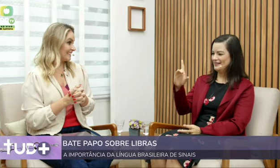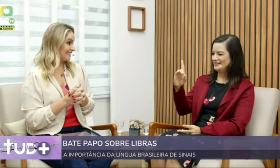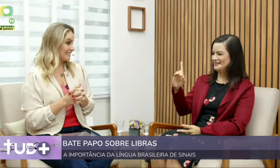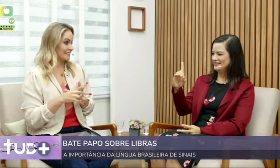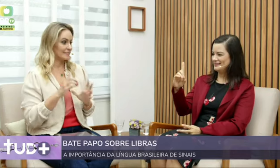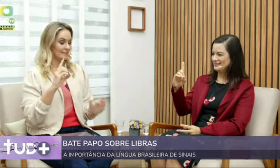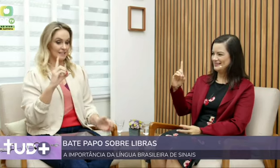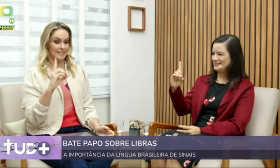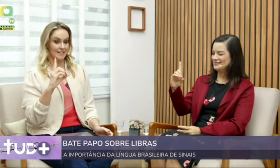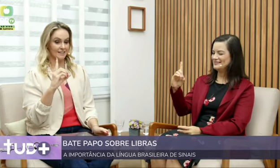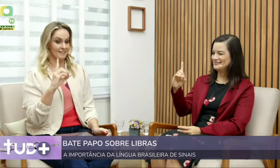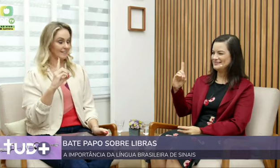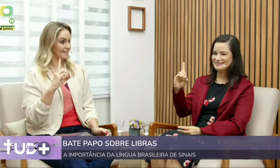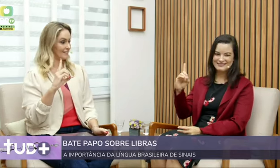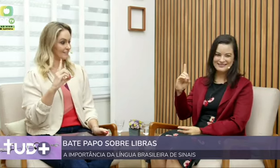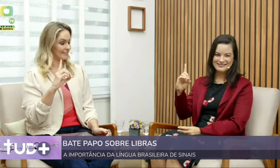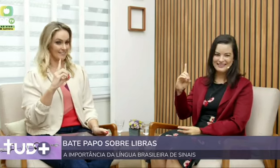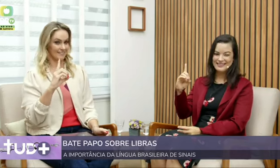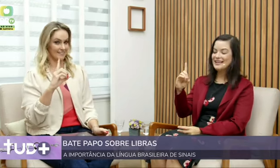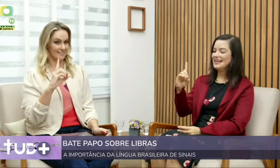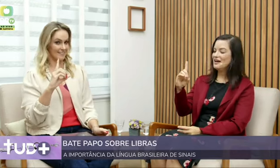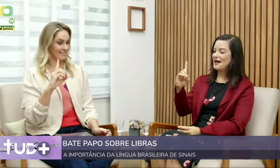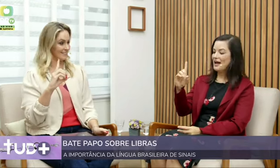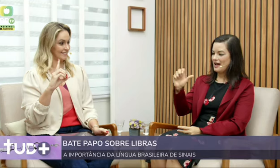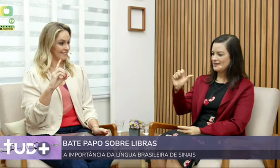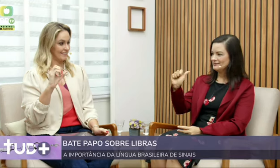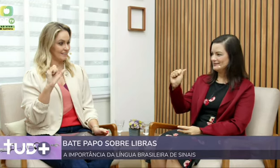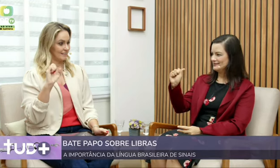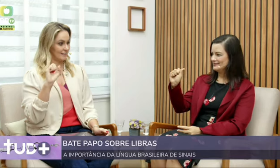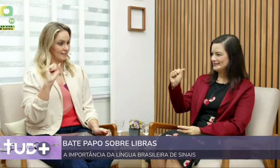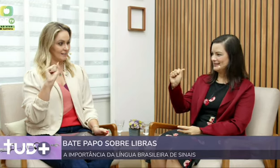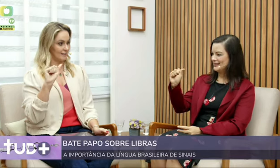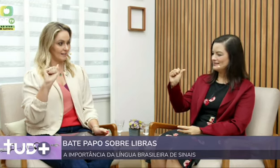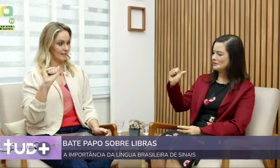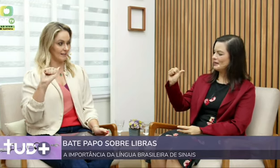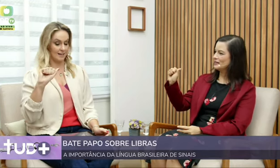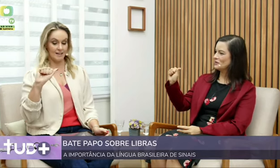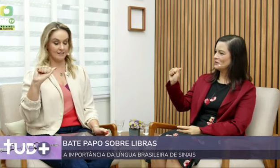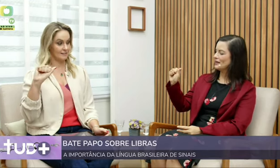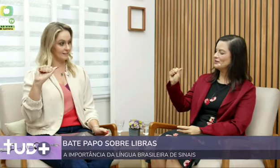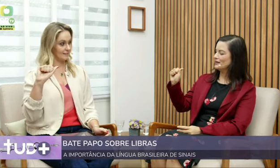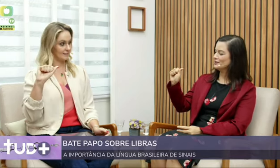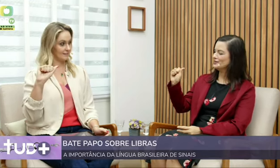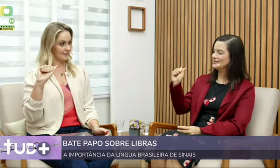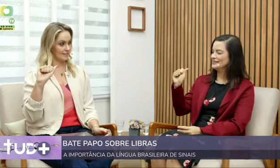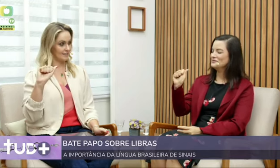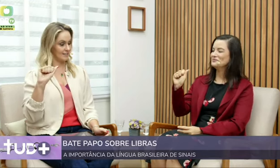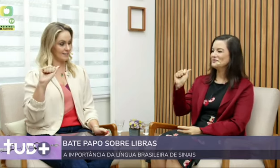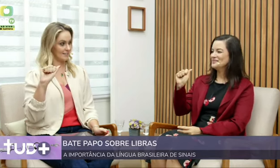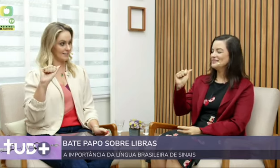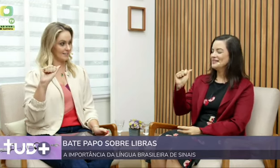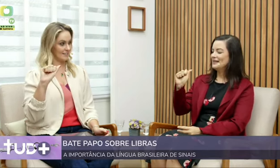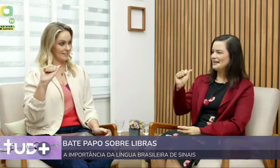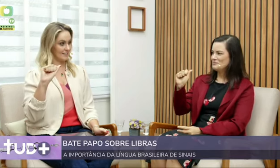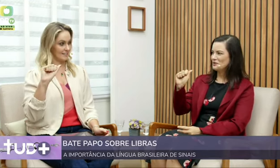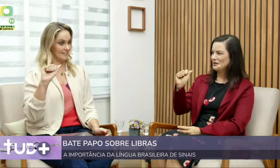D. Letra D. D. A. Esse é o A, tem que colocar do ladinho aqui. Sim. Y,